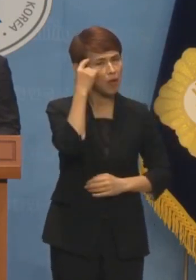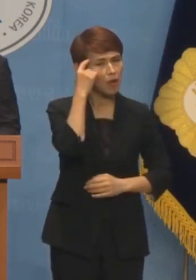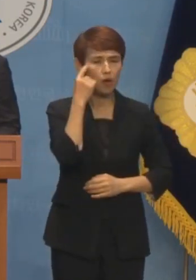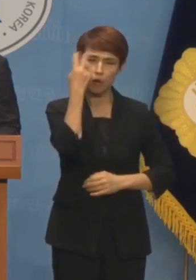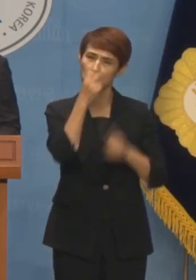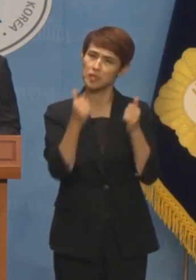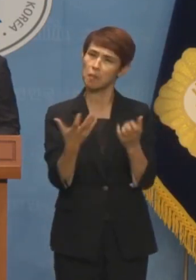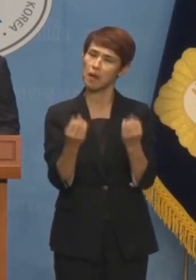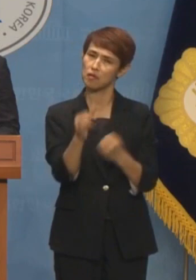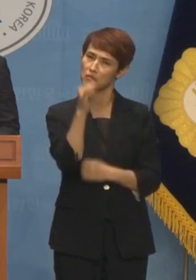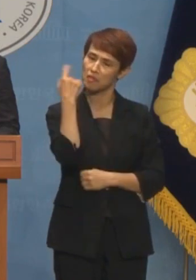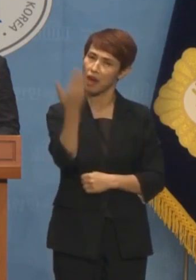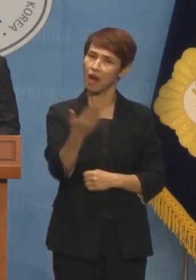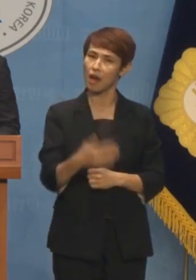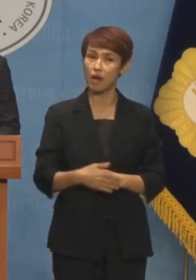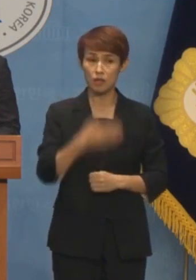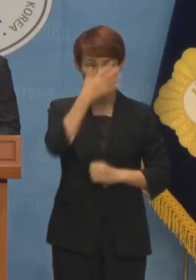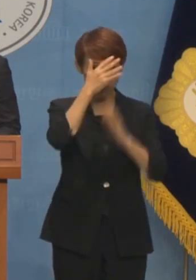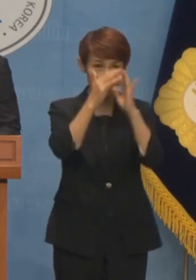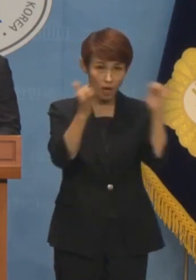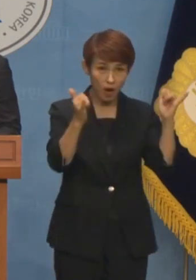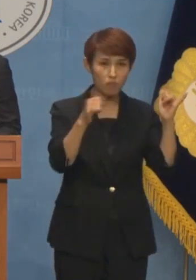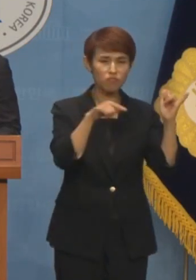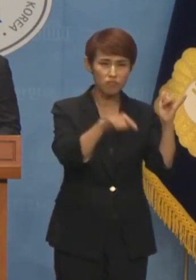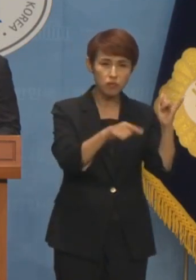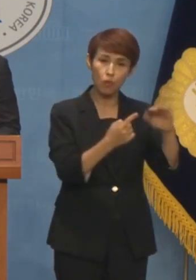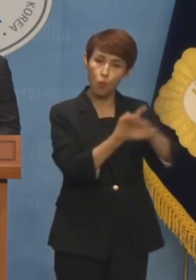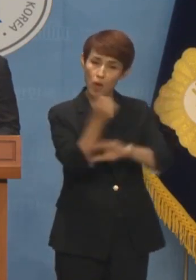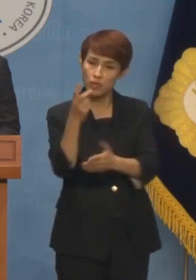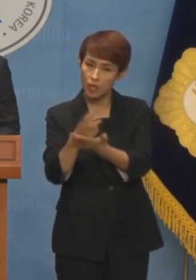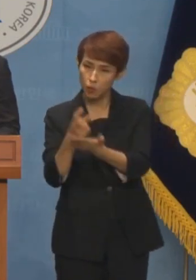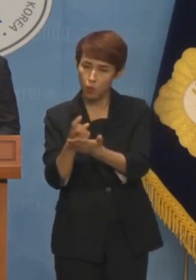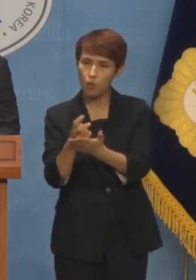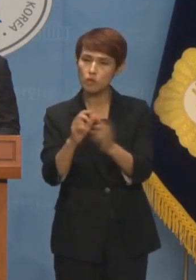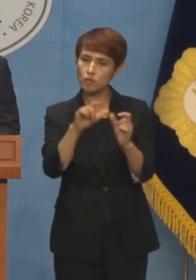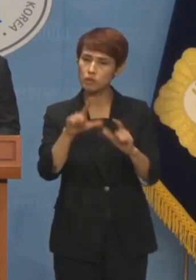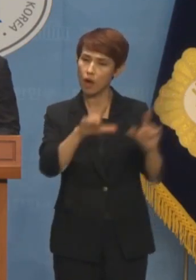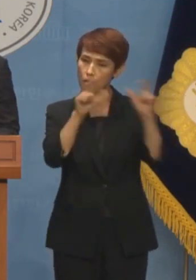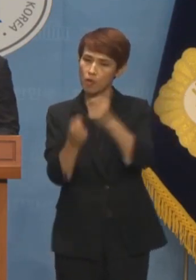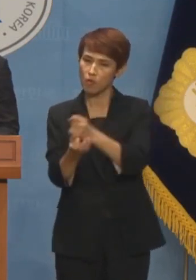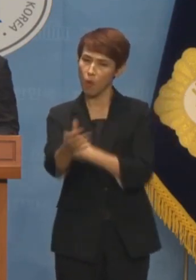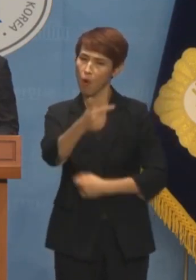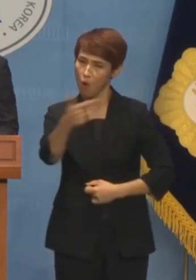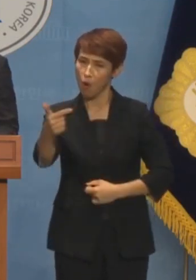그런가? 젊은 세대에게는 그 외 제도가 본인들 삶에 영향이 크다고 느낀다.